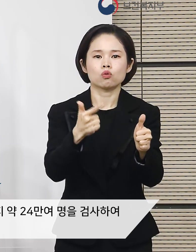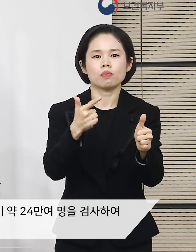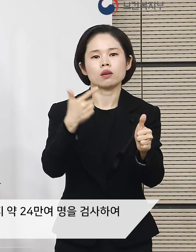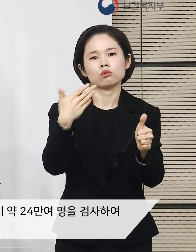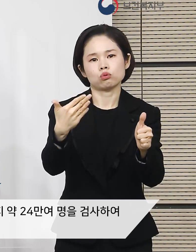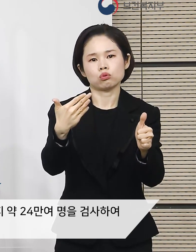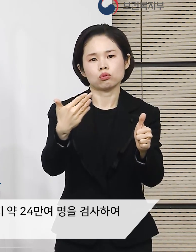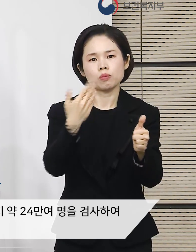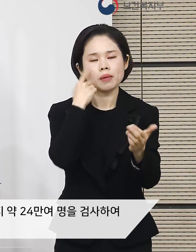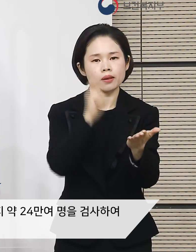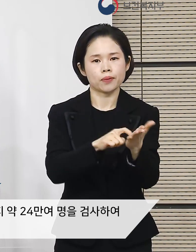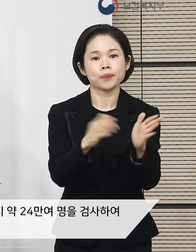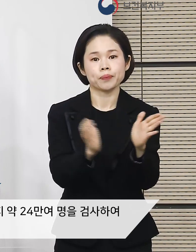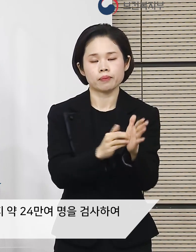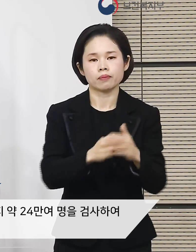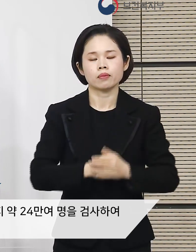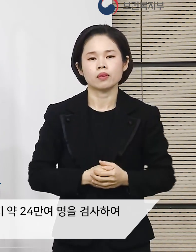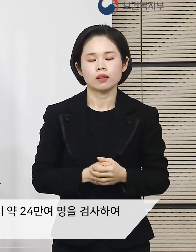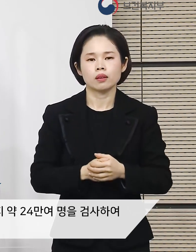환자를 조기에 찾아내었습니다.